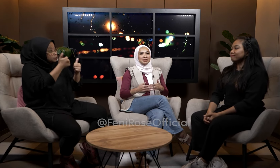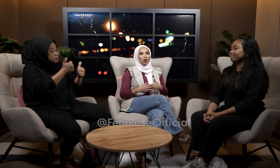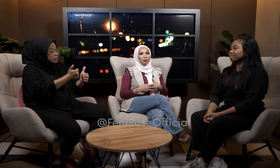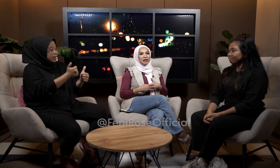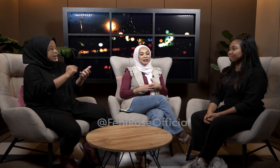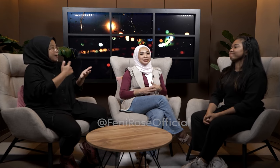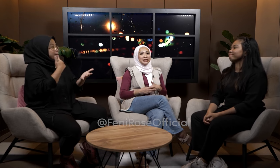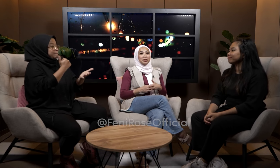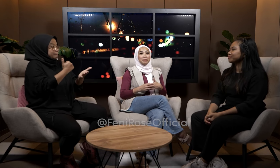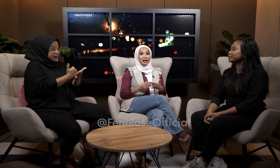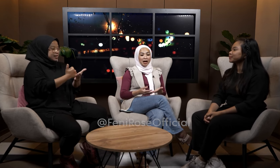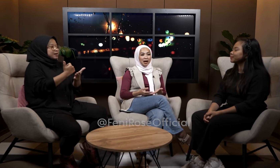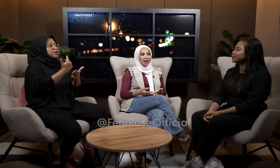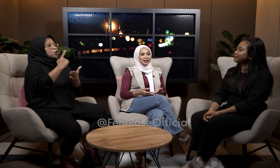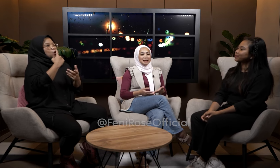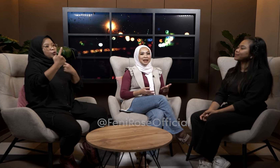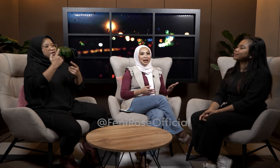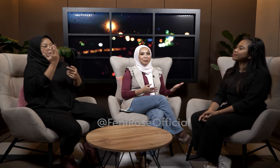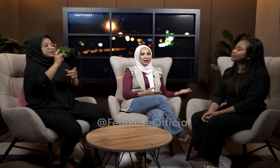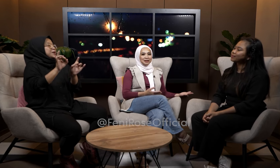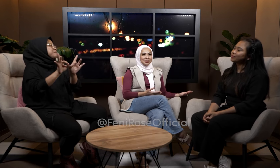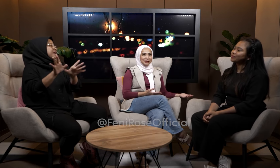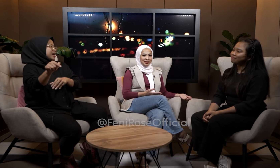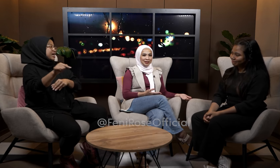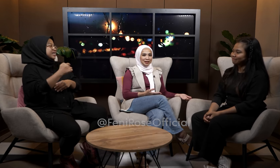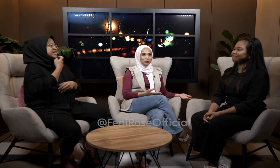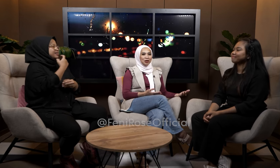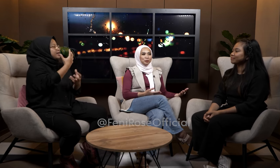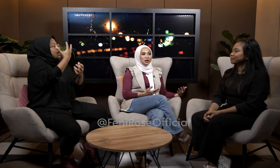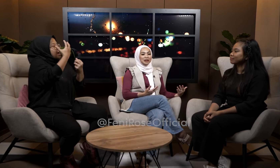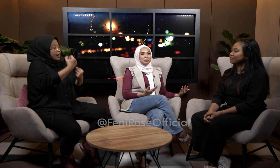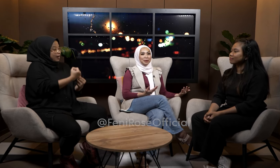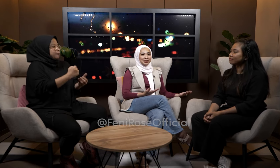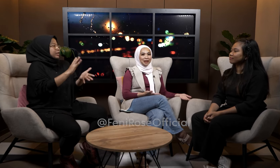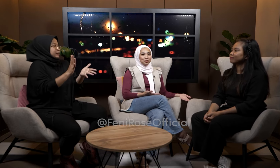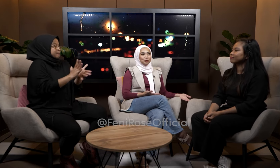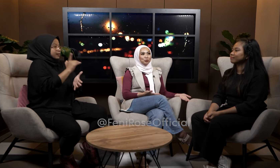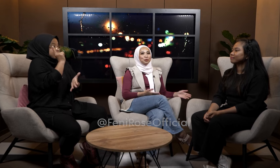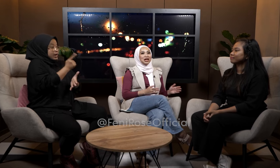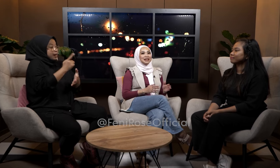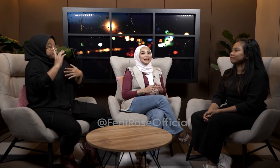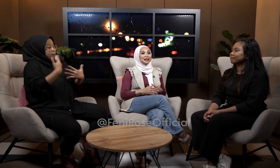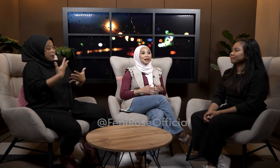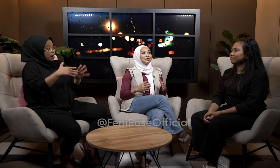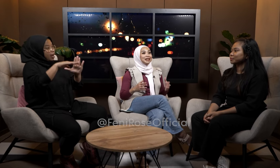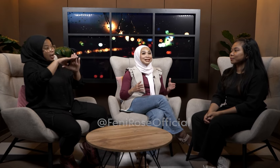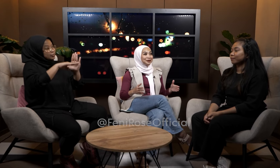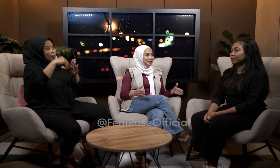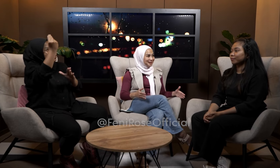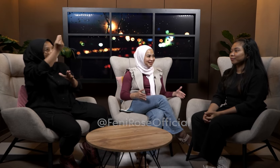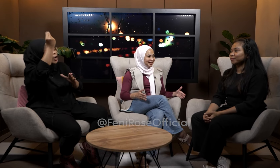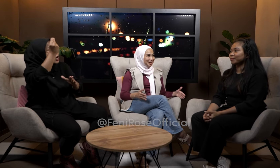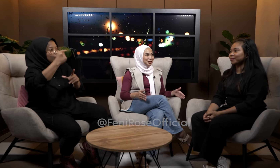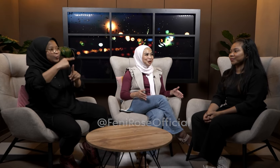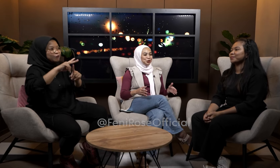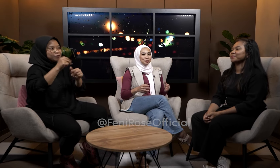komunikasinya berbeda jadi harapan si ini juga punya kesempatan untuk punya acara traveling di televisi ya supaya